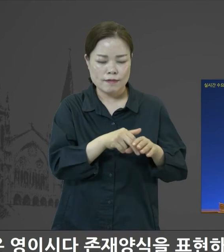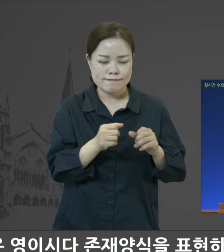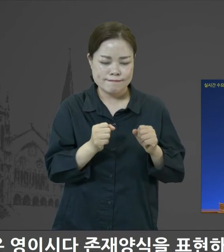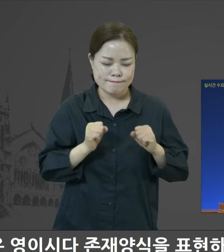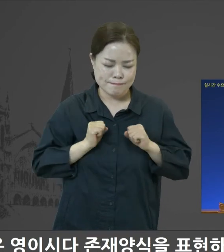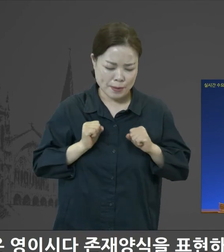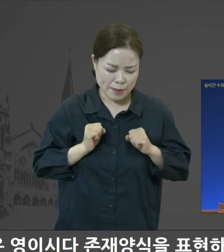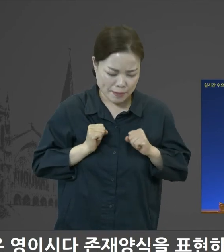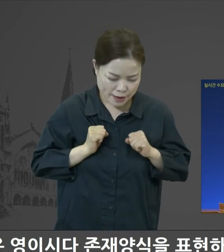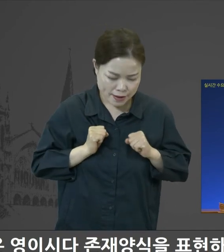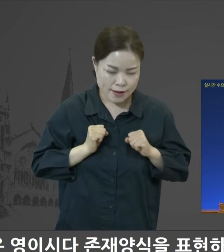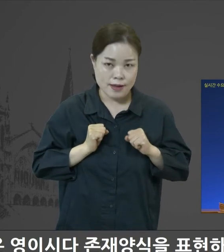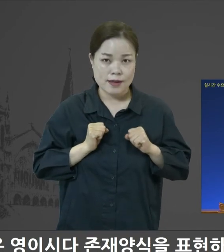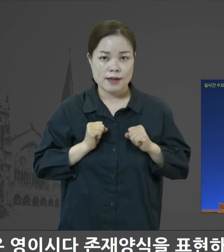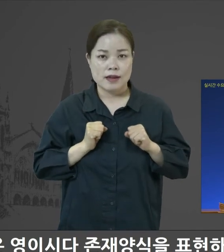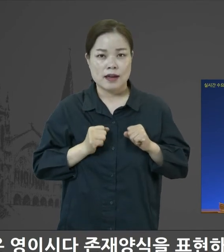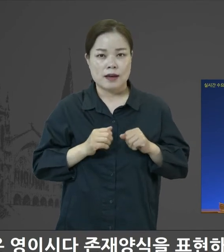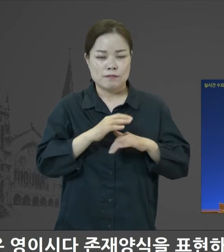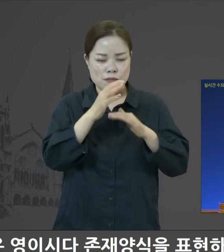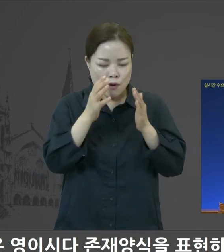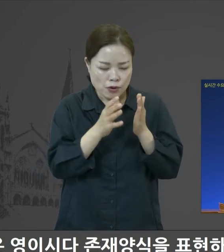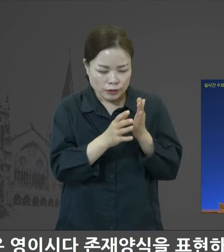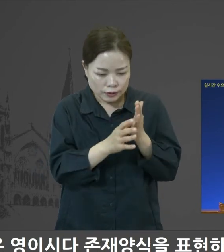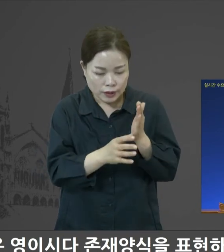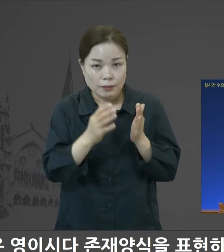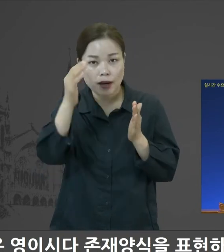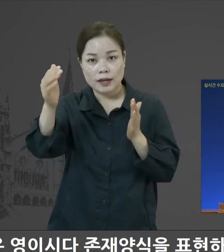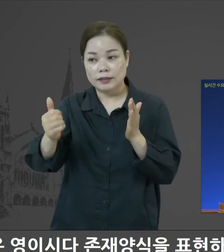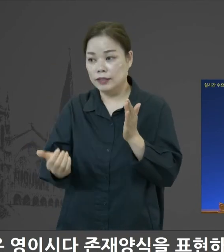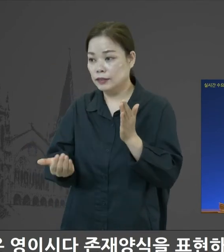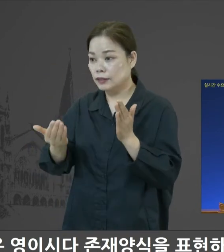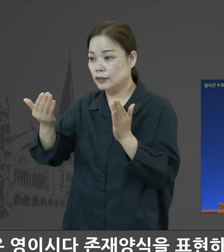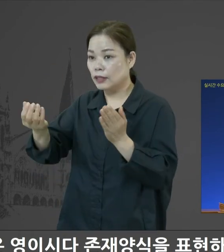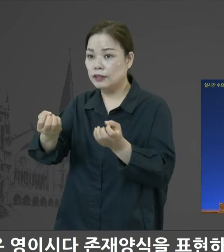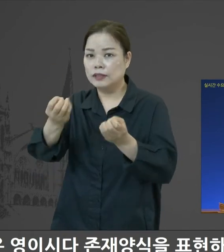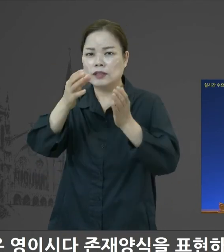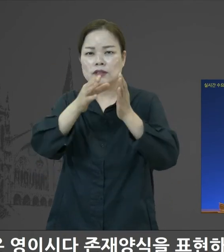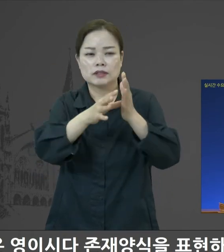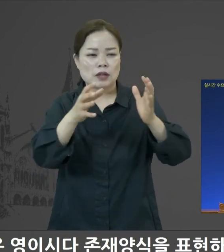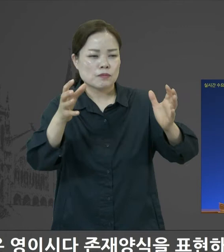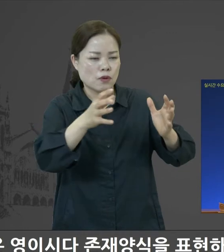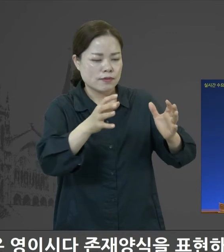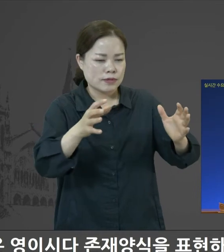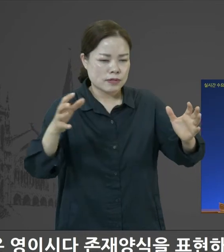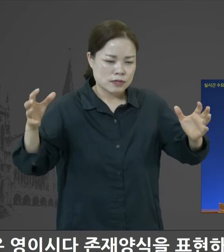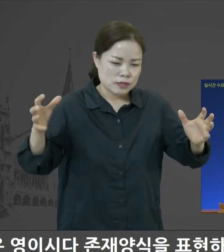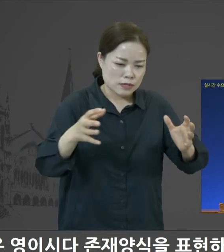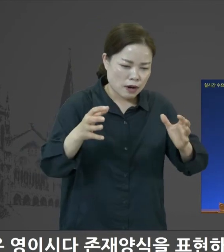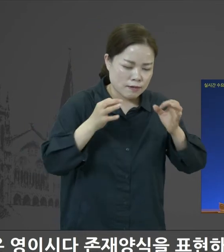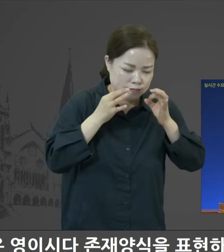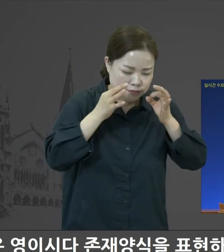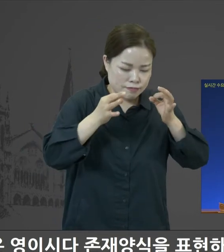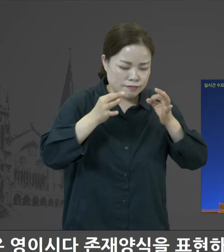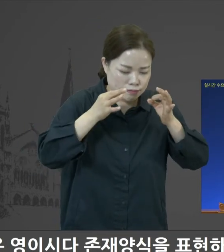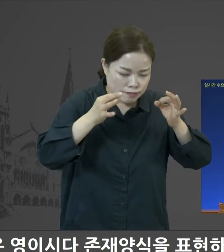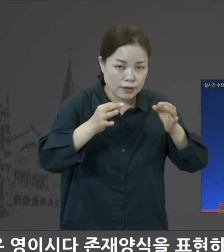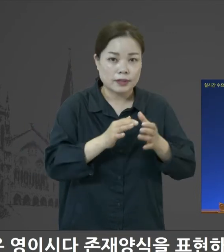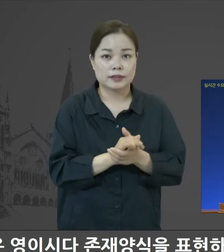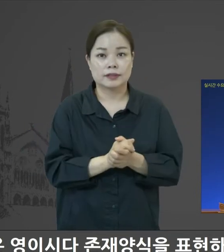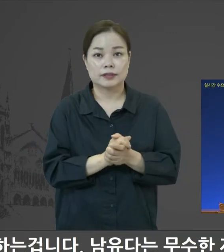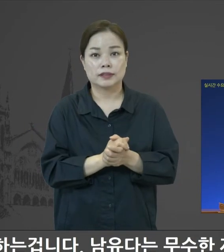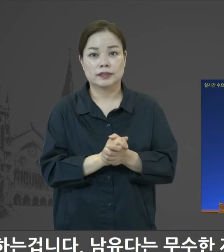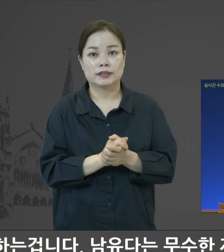특심이었습니다. 무수한 제물을 하나님께 드렸고 절기마다 모이는 일에도 열심을 보였습니다.